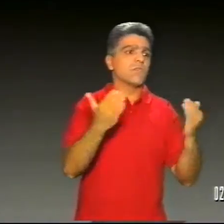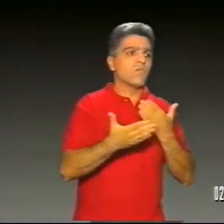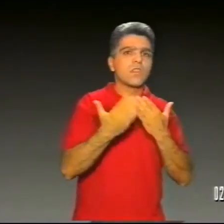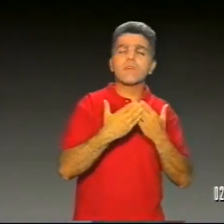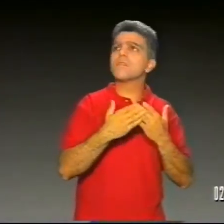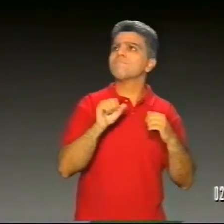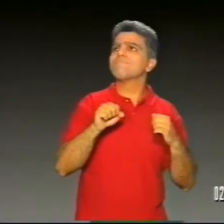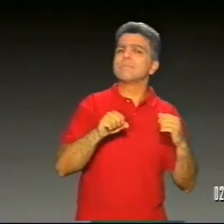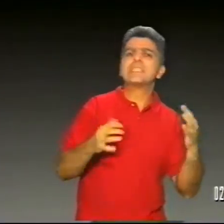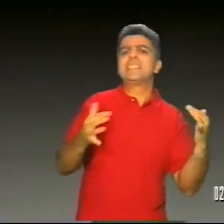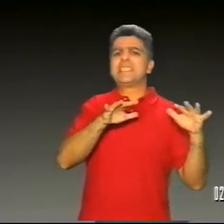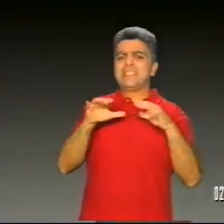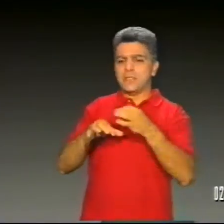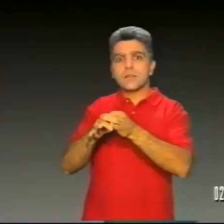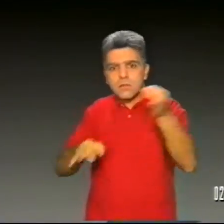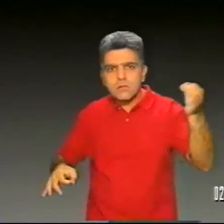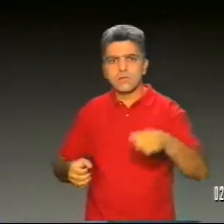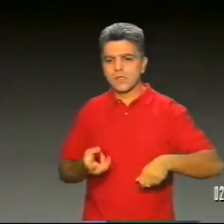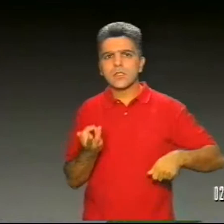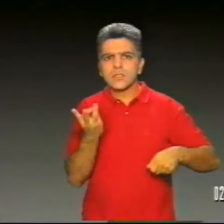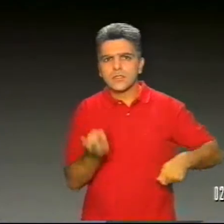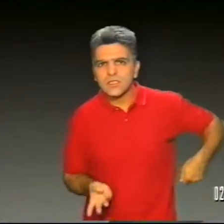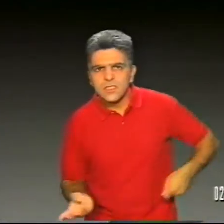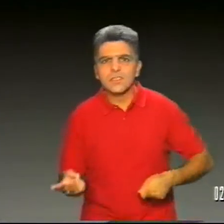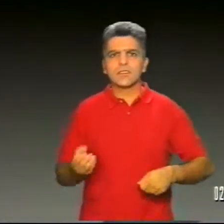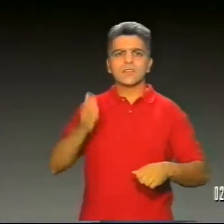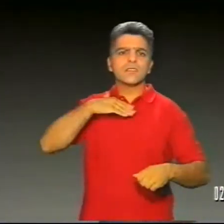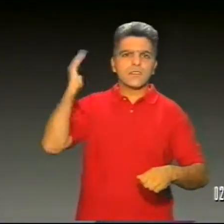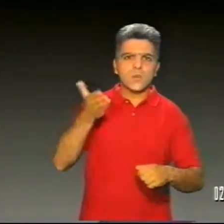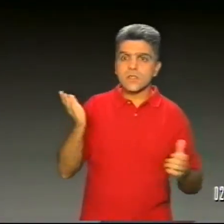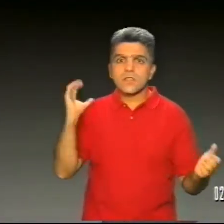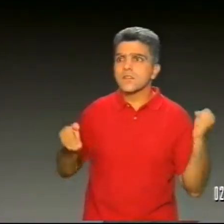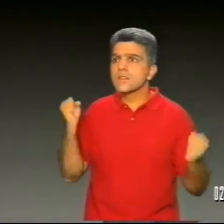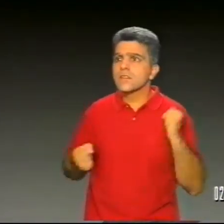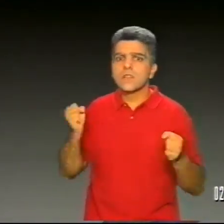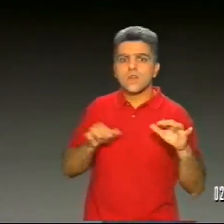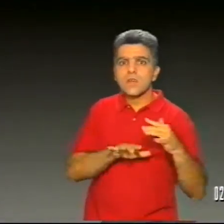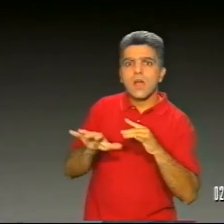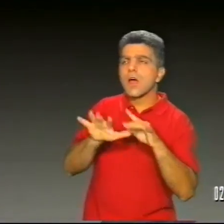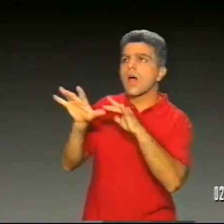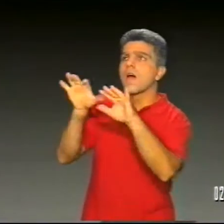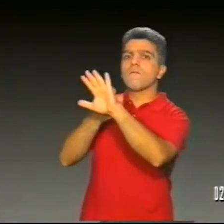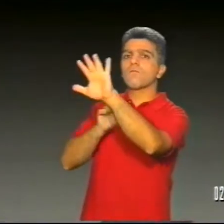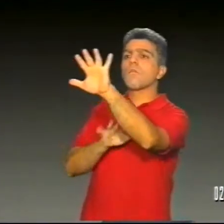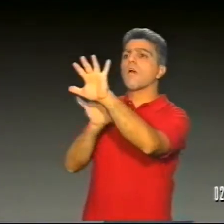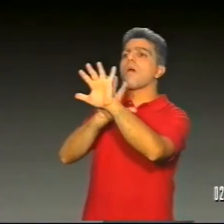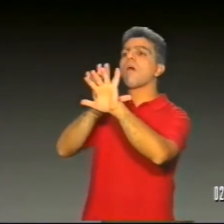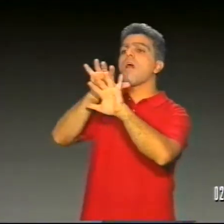πάλι τον Βοσκό να τους φωνάζει. Και αμέσως έτρεξαν να τον βοηθήσουν. Αυτή τη φορά όμως είχαν πάρει τις τσουγκράνες τους, τα τσεκούρια τους και πήγαν